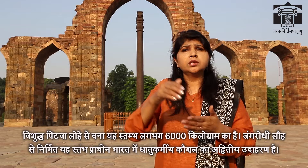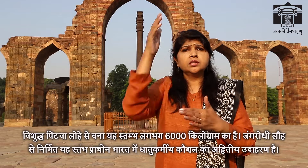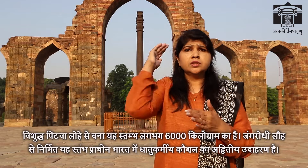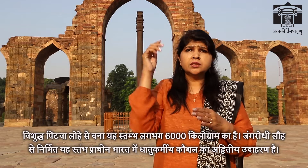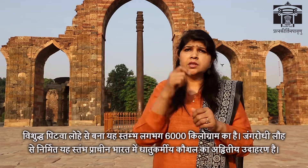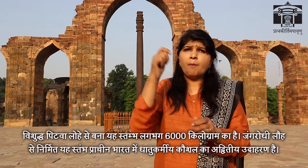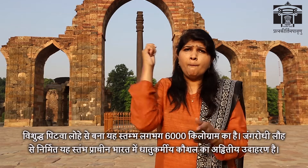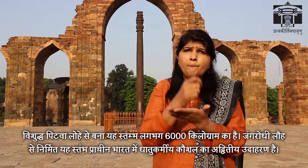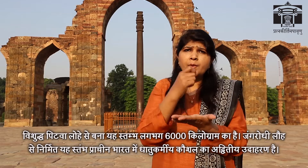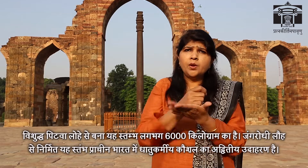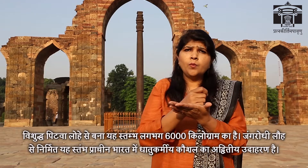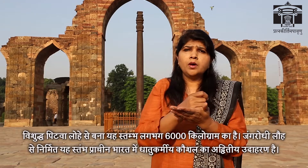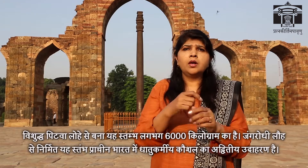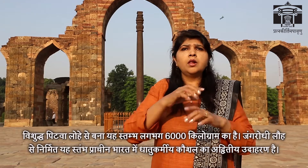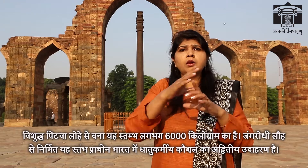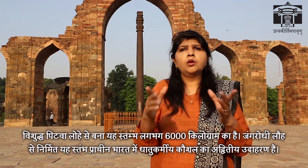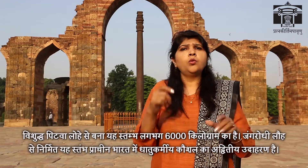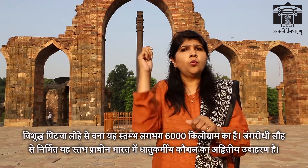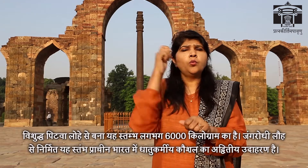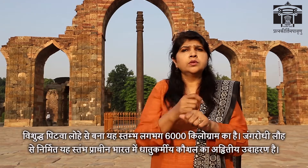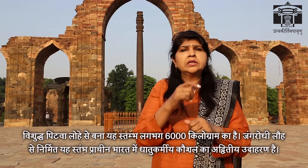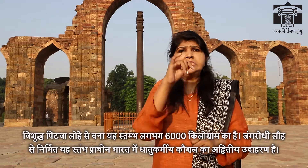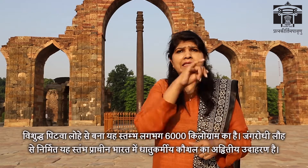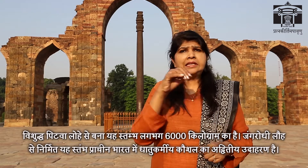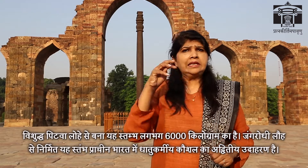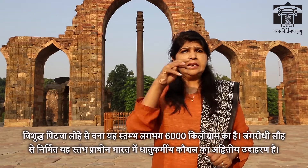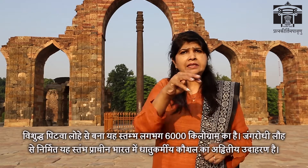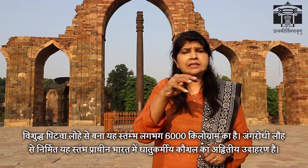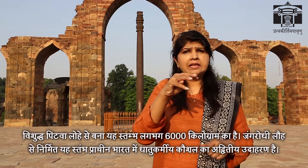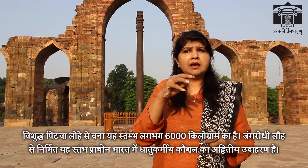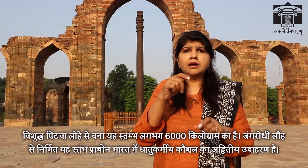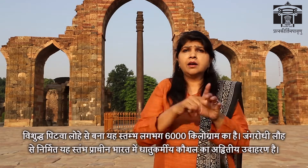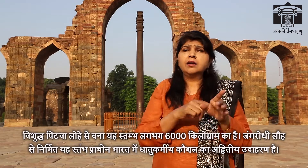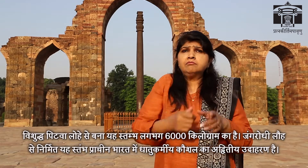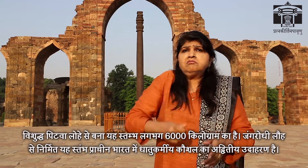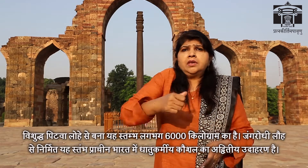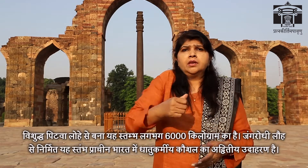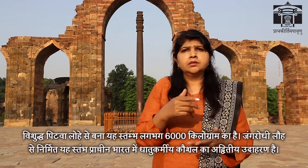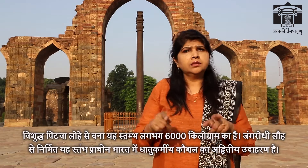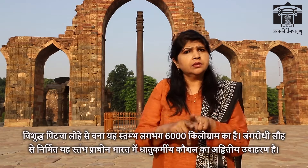स्तंभ लगभग 6000 किलोग्राम का है। जंगरोधी लौह से निर्मित यह